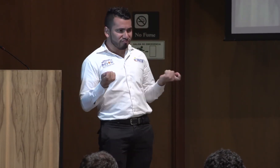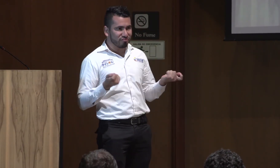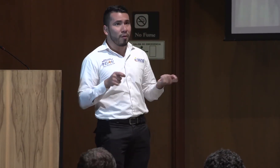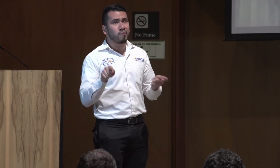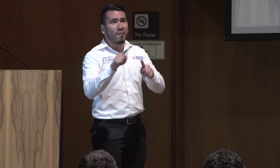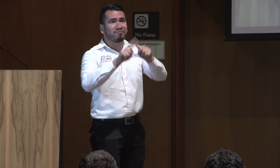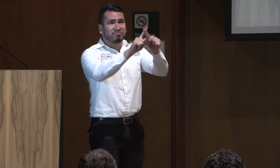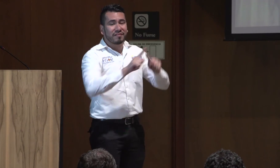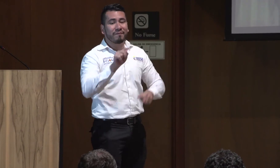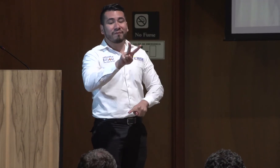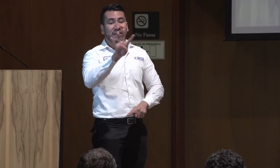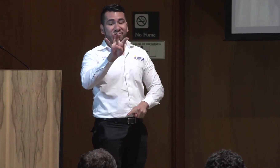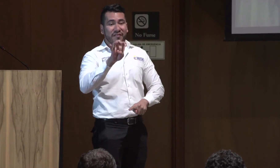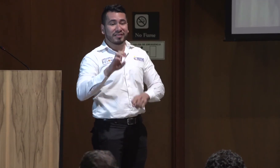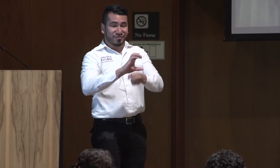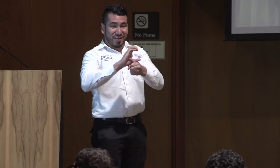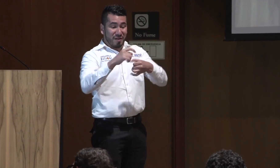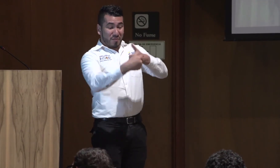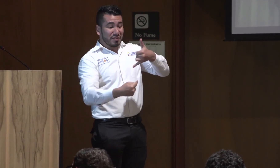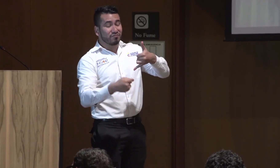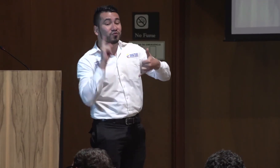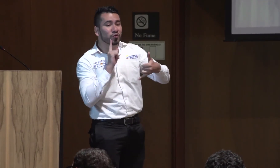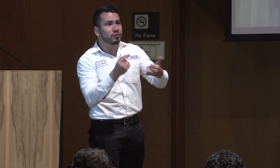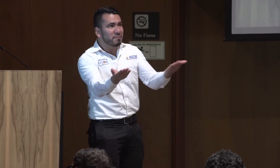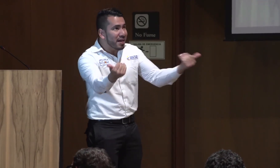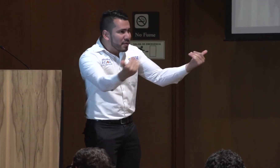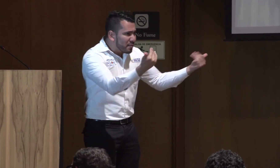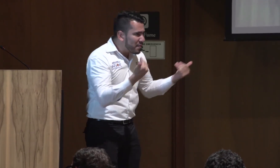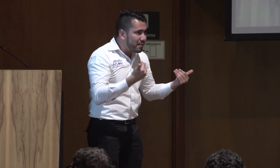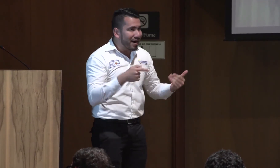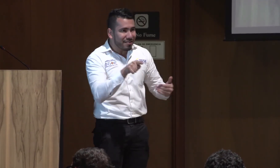29 ciudades inicialmente en las que tenemos presencia y